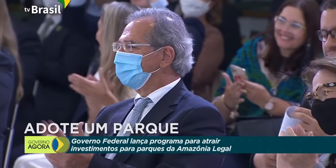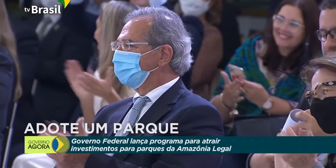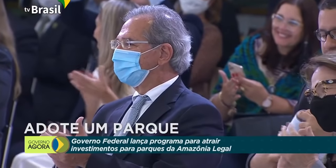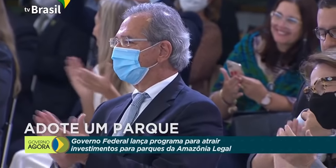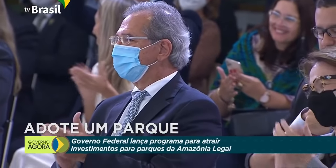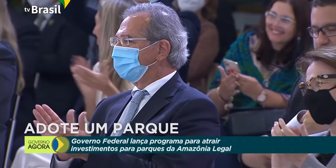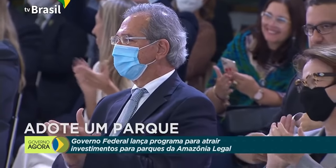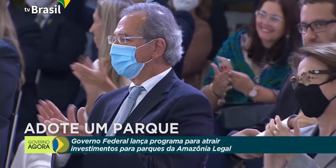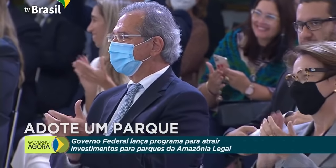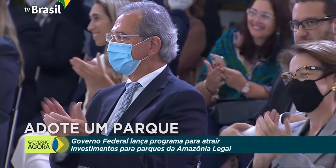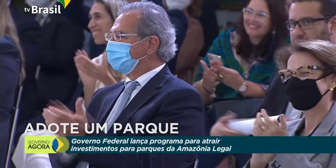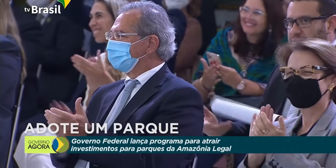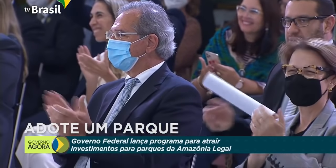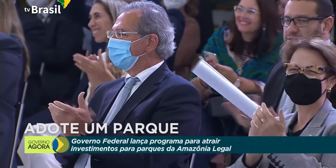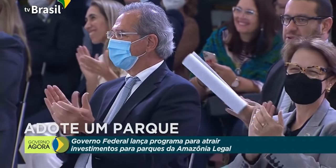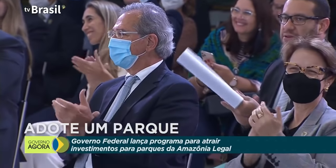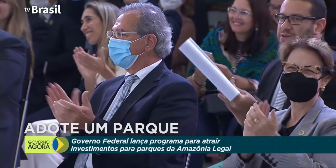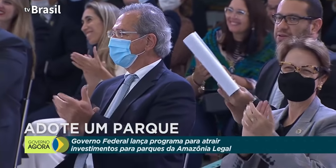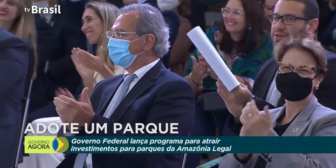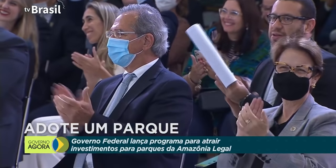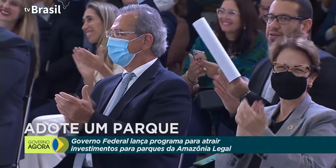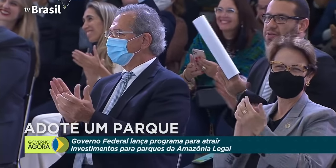E aí